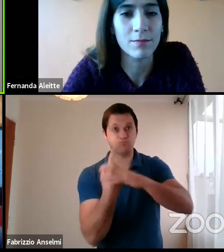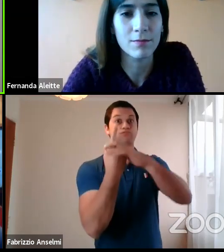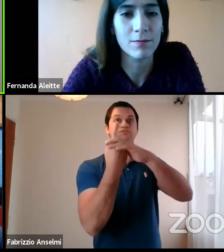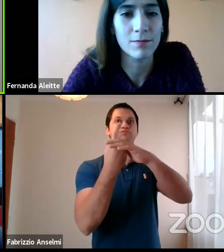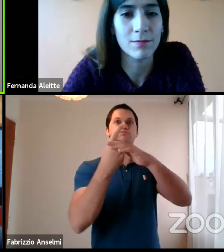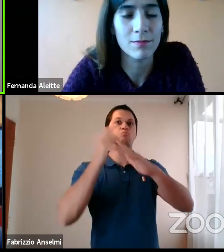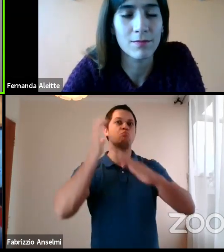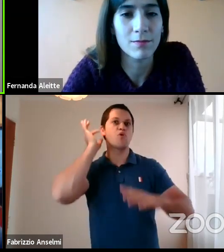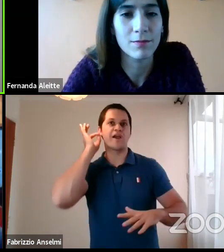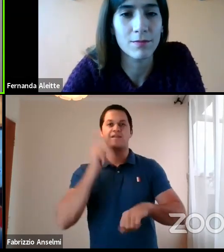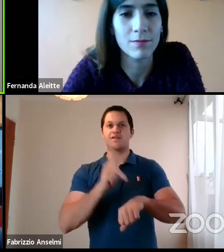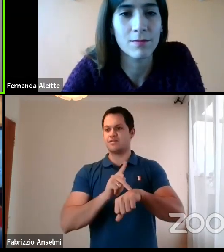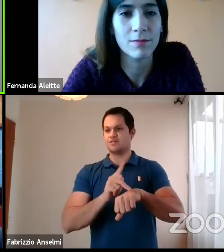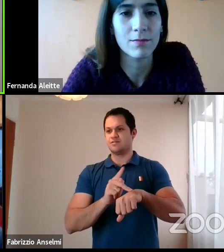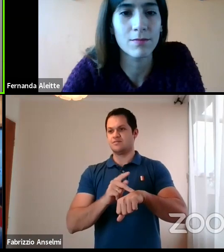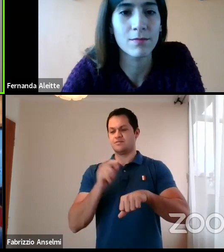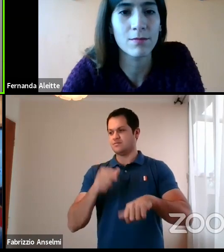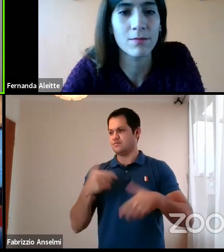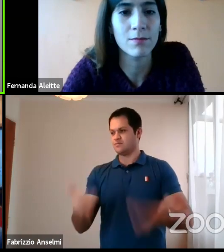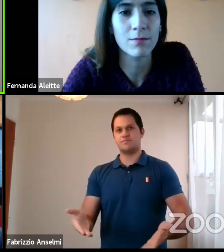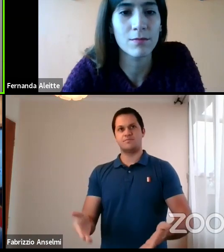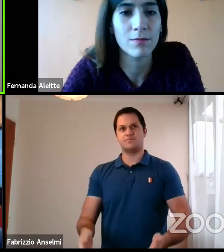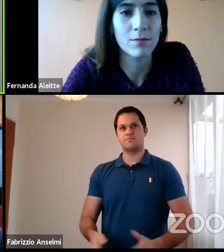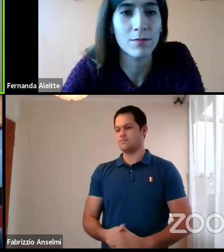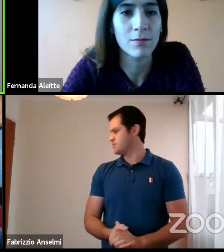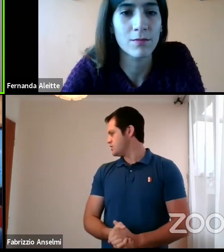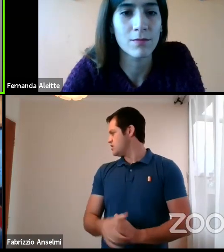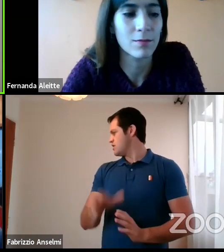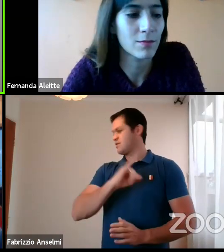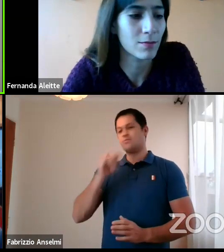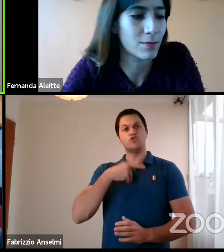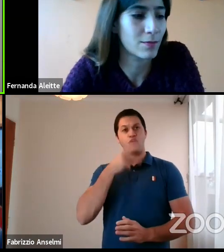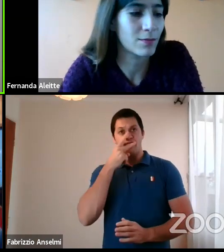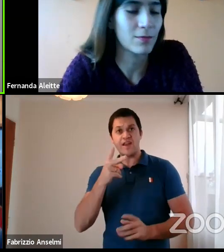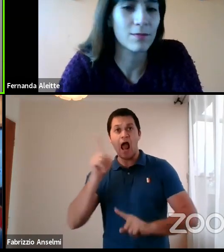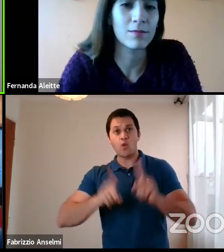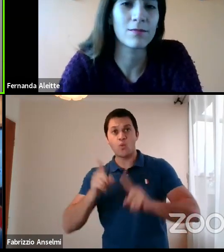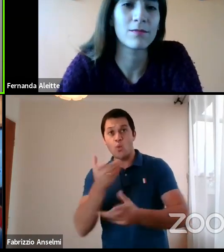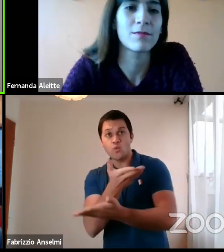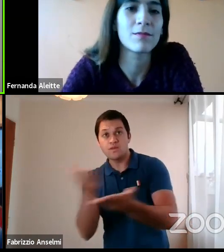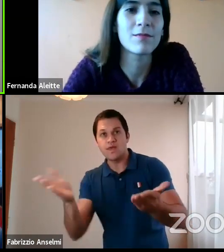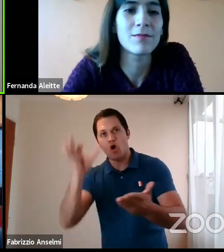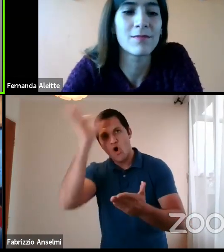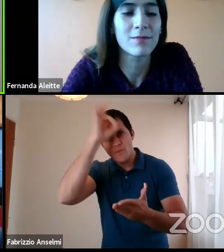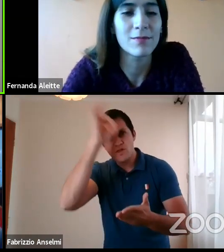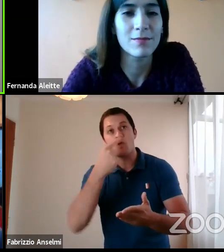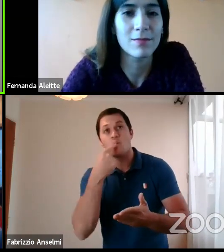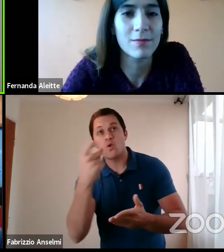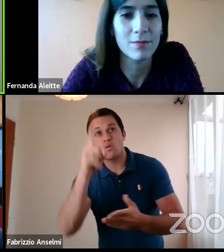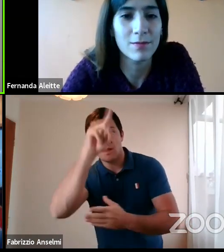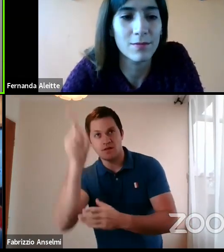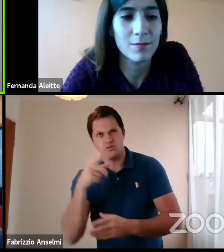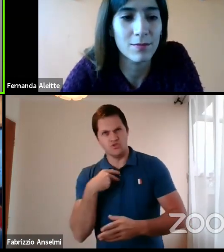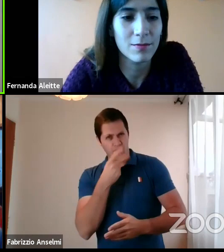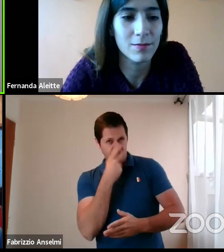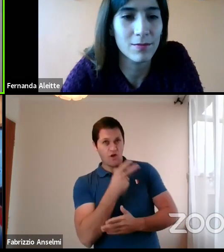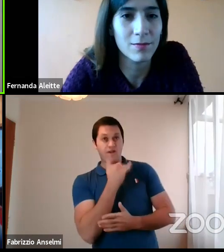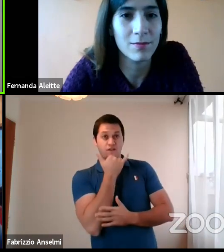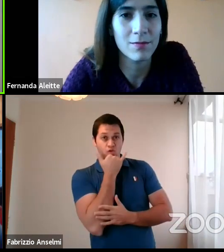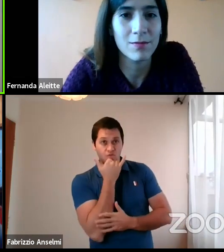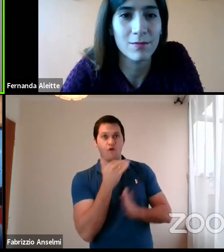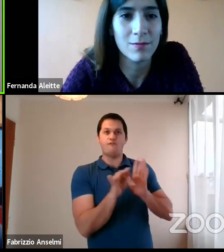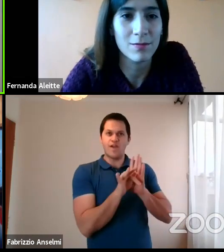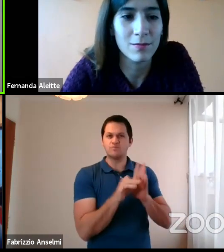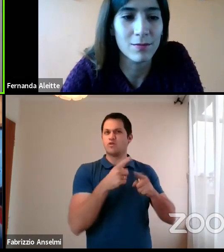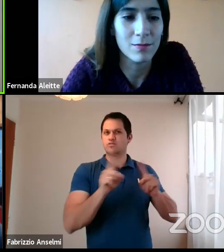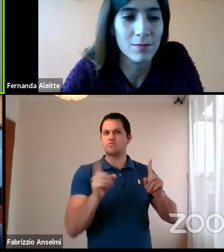aquí. Posterior a eso, pues mientras yo estoy viendo sus comentarios por redes sociales y voy anotando las preguntas, así que denle nomás, aprovechemos